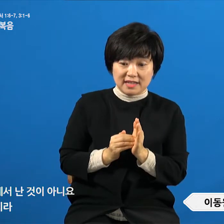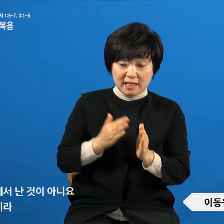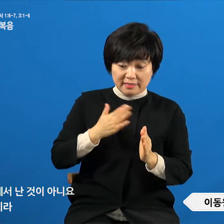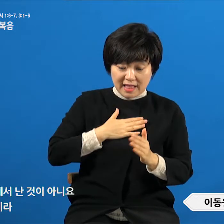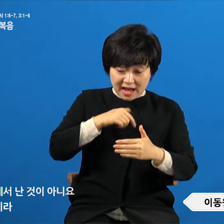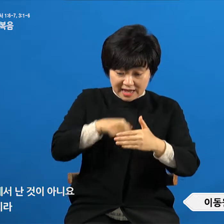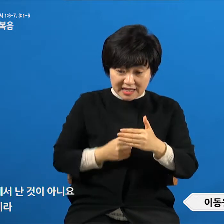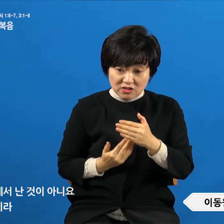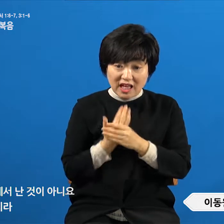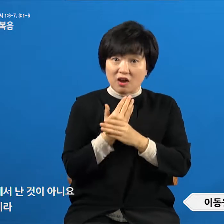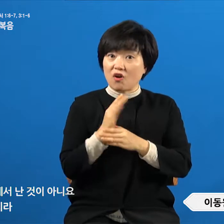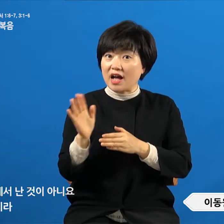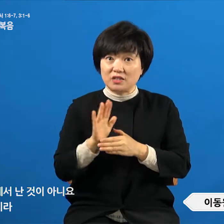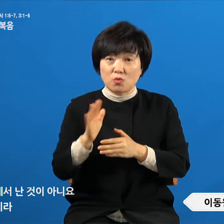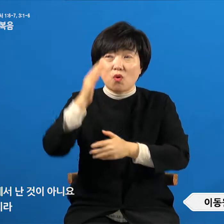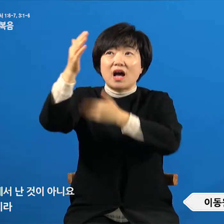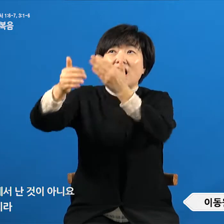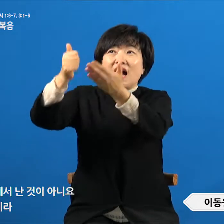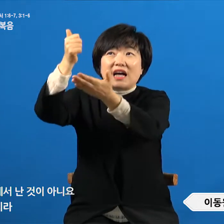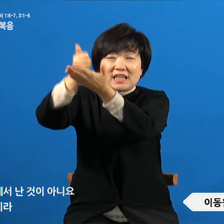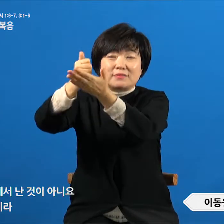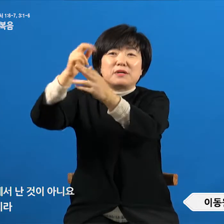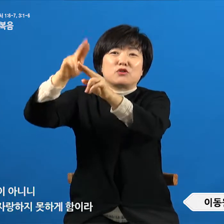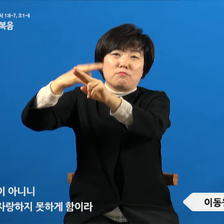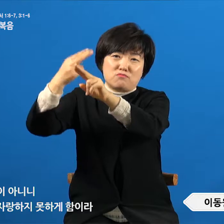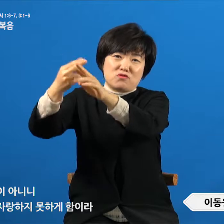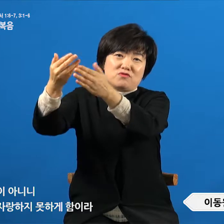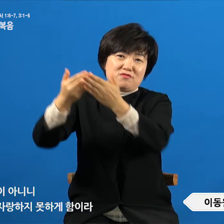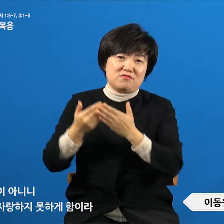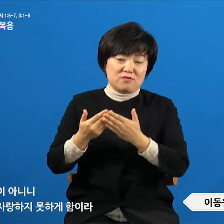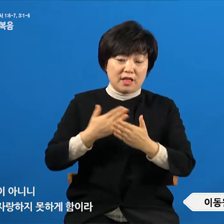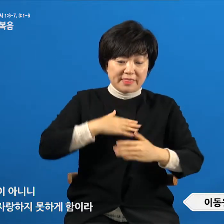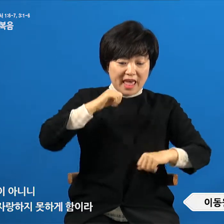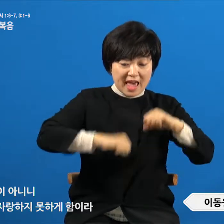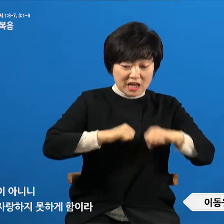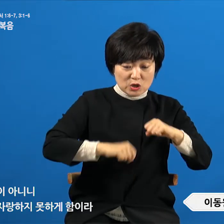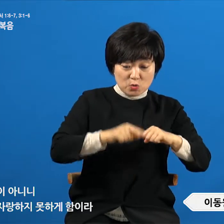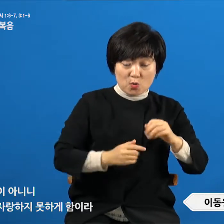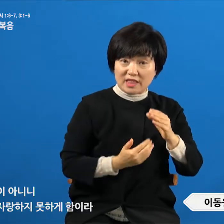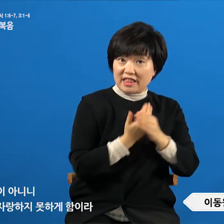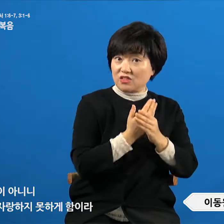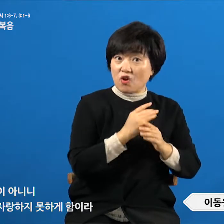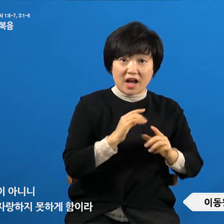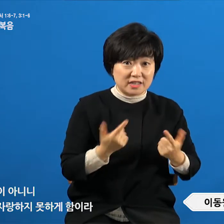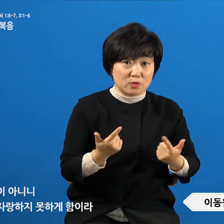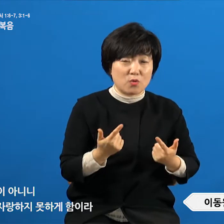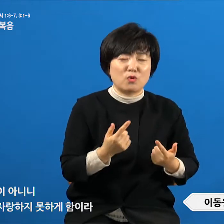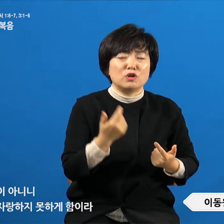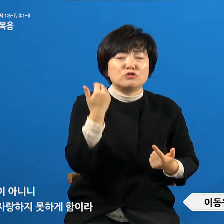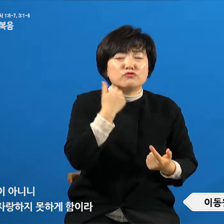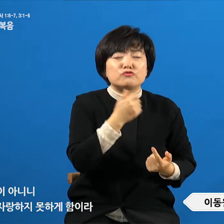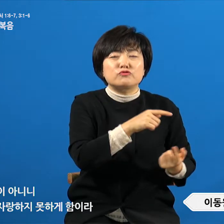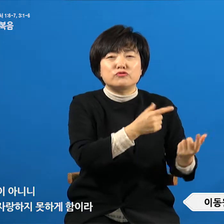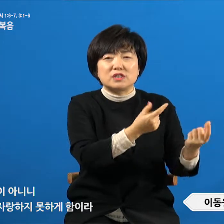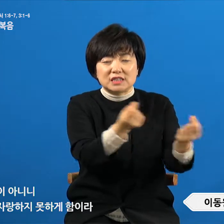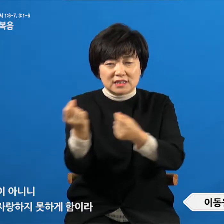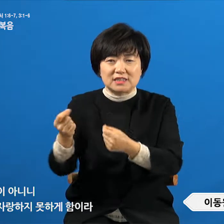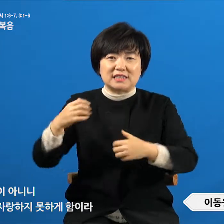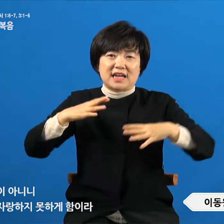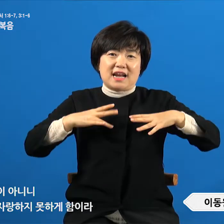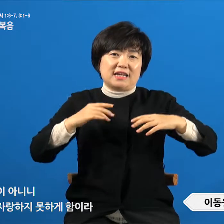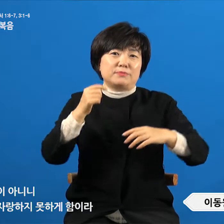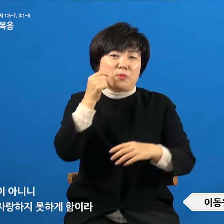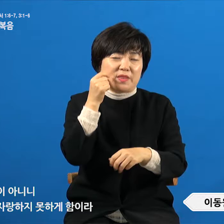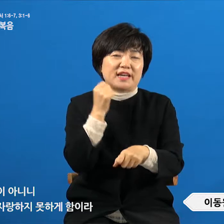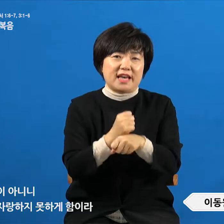이것이 너희에게서 난 것이 아니고 하나님의 선물이라. 그 다음 절, 행위에서 난 것이 아니니 이는 누구든지 자랑치